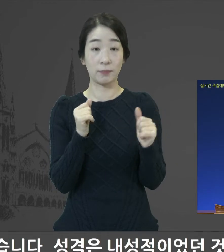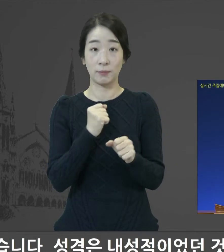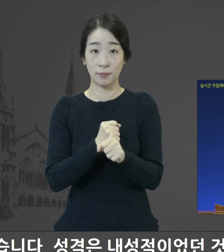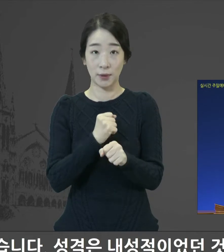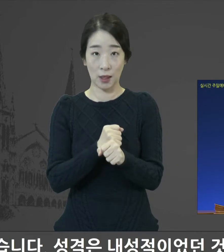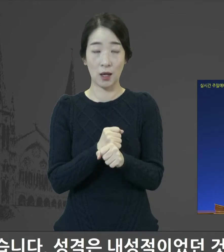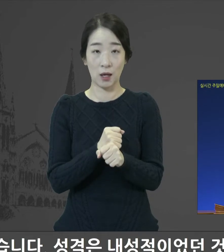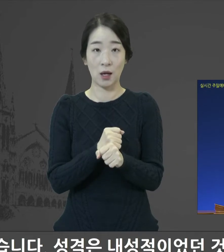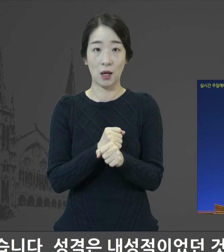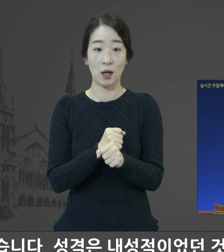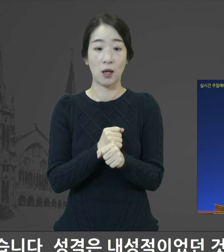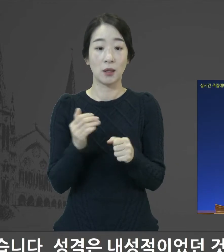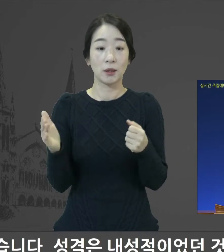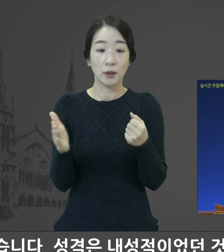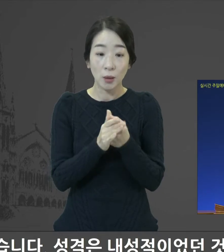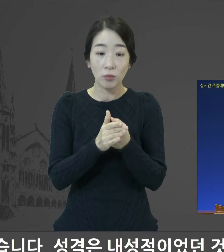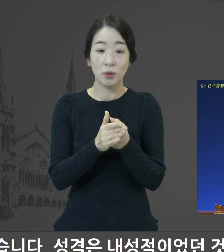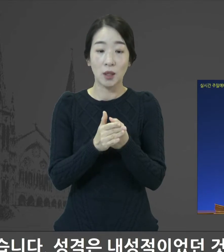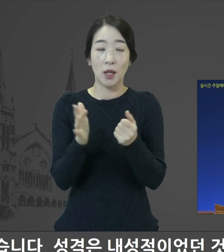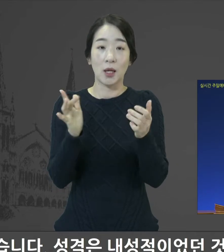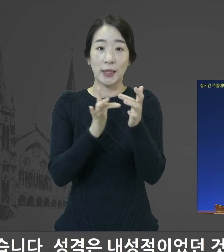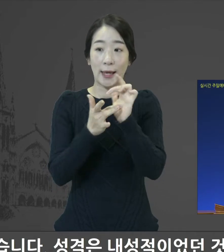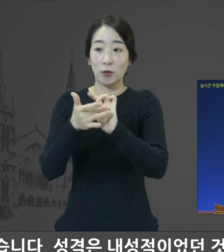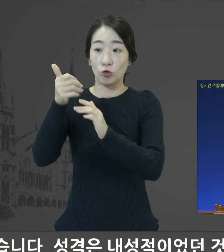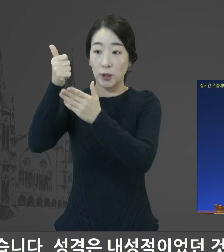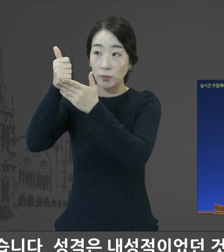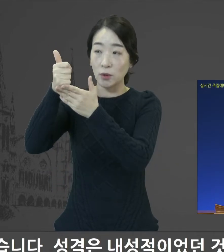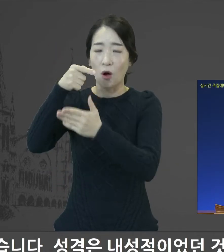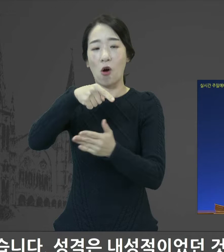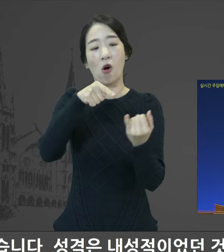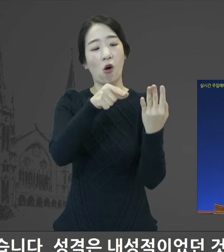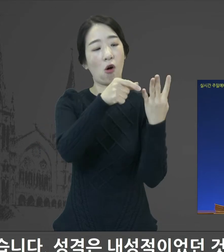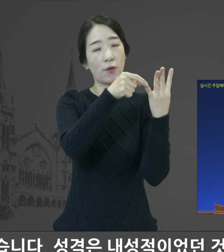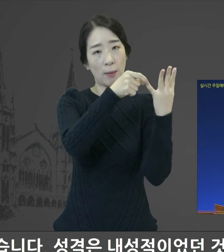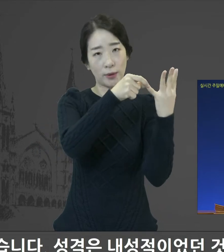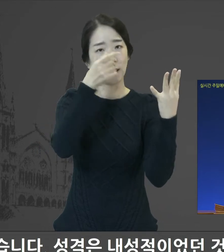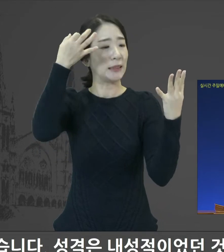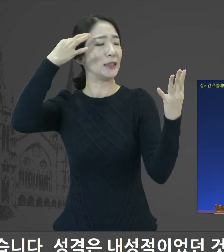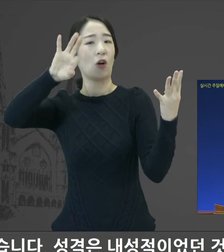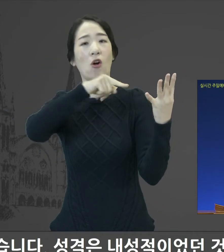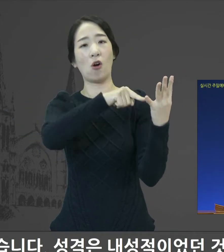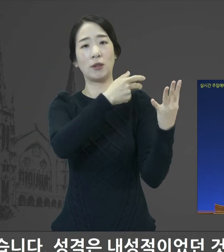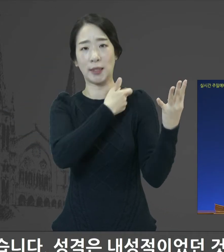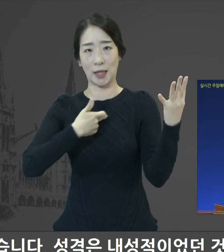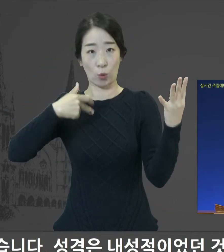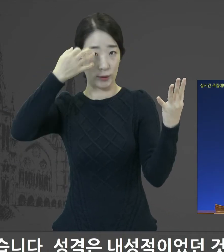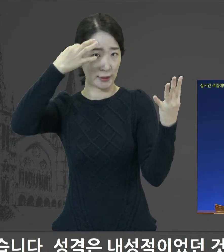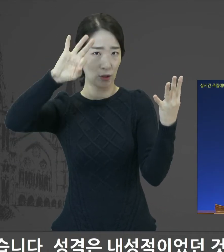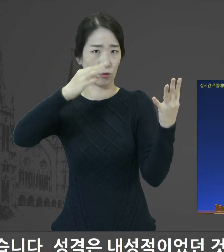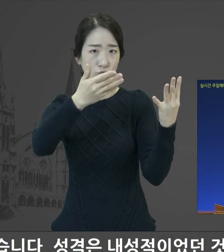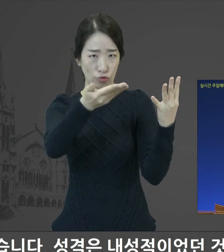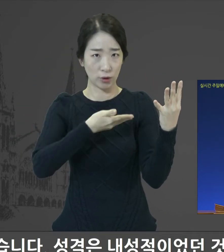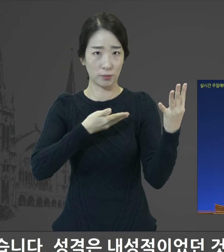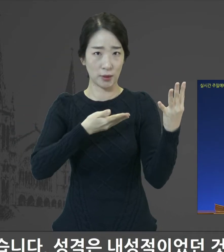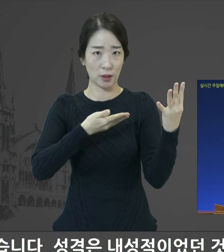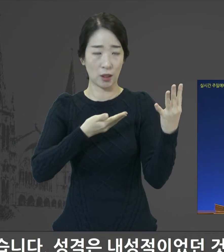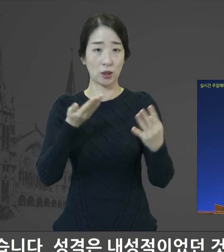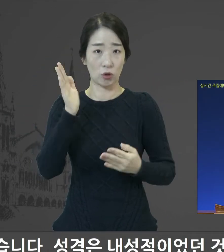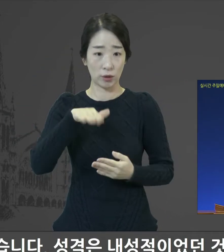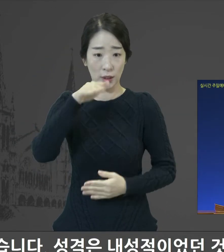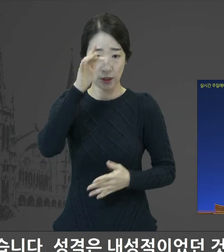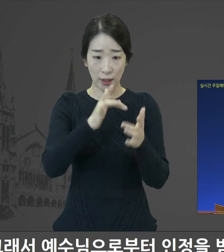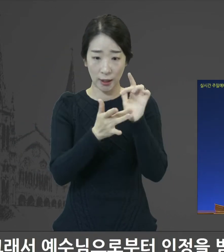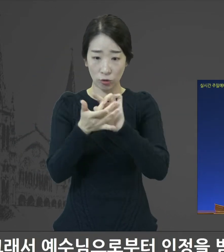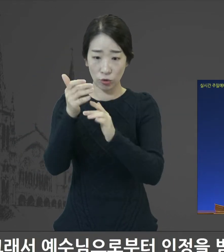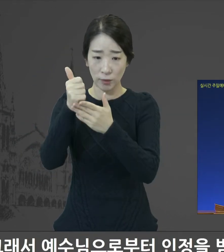예수님으로부터 그래서 인정을 받았죠. 그런데 다른 제자들과는 달리 예수님이 십자가에 돌아가시고 막